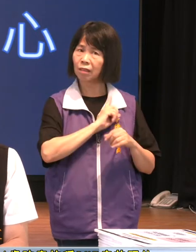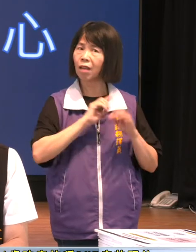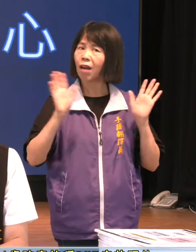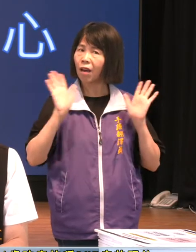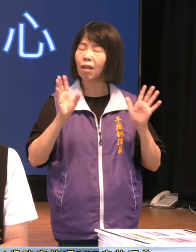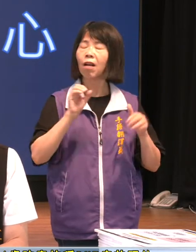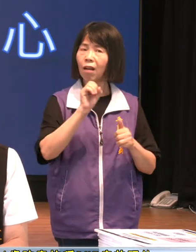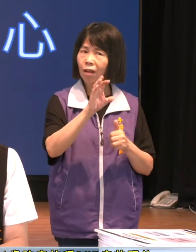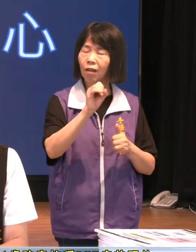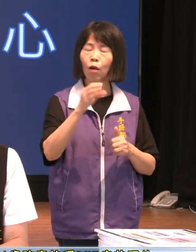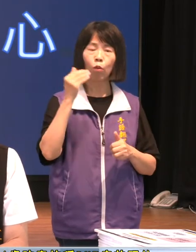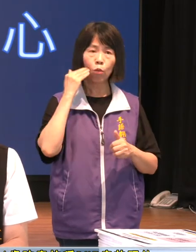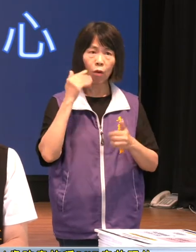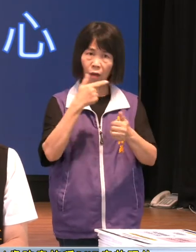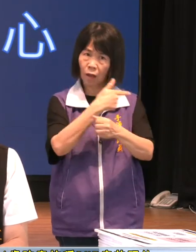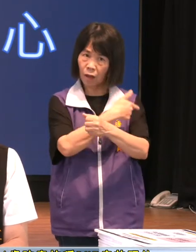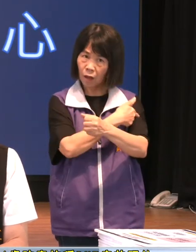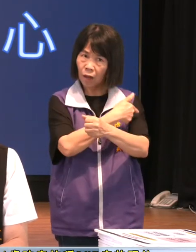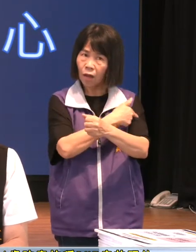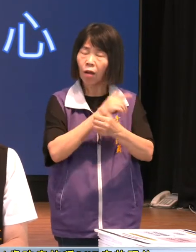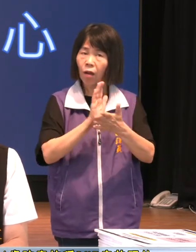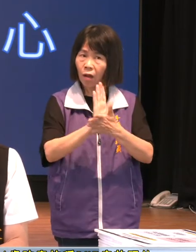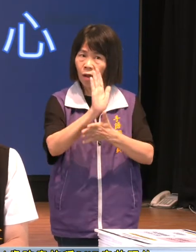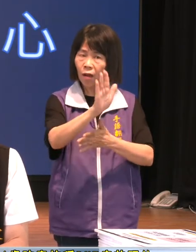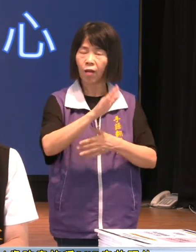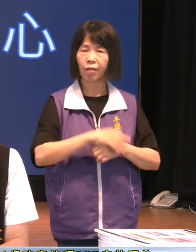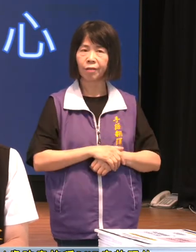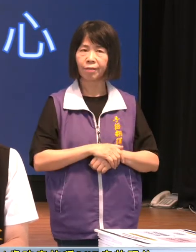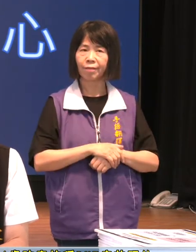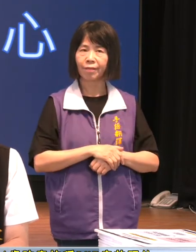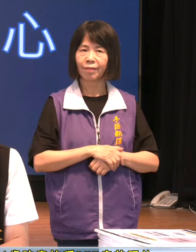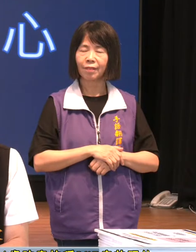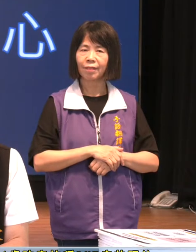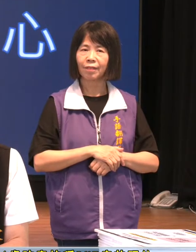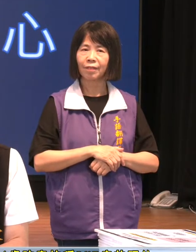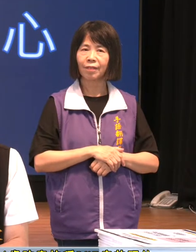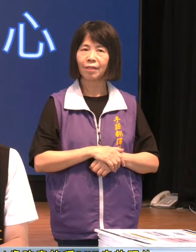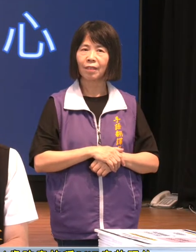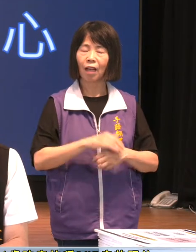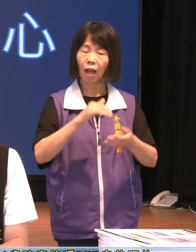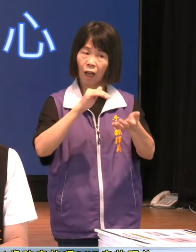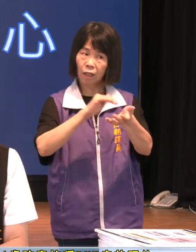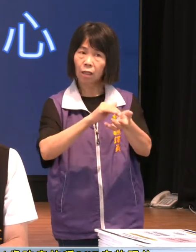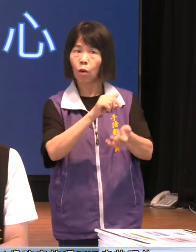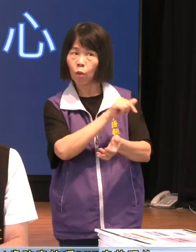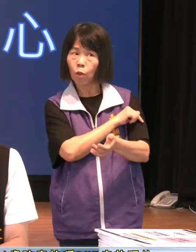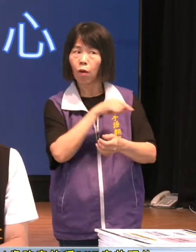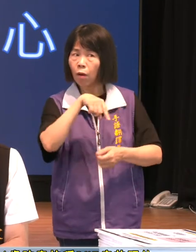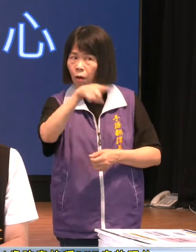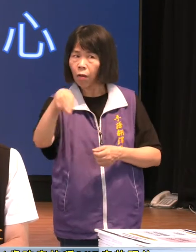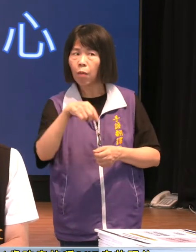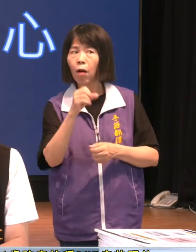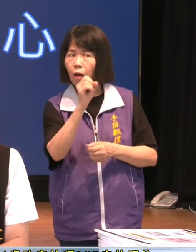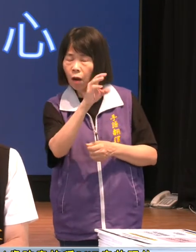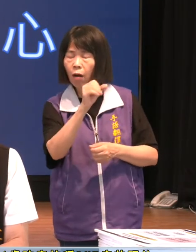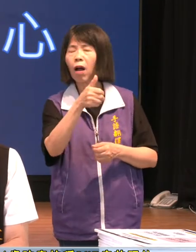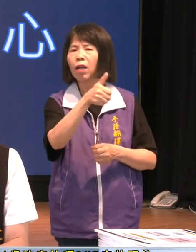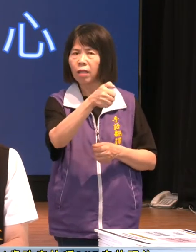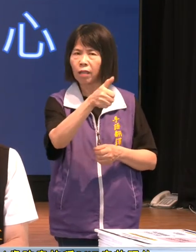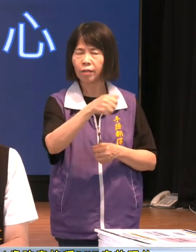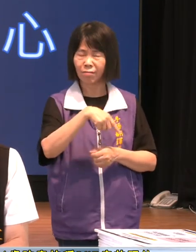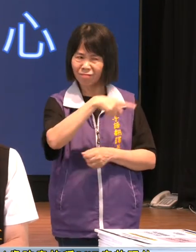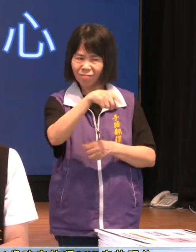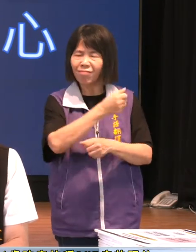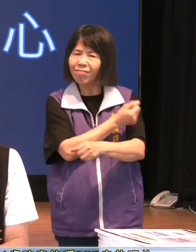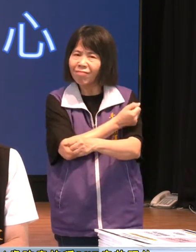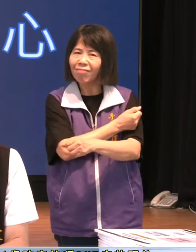他接种完毕疫苗接种完毕之后，那可不可以跟我们的医护团队说一声谢谢他们真的非常辛